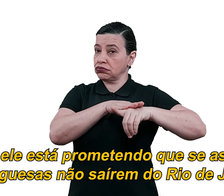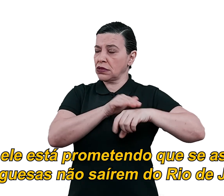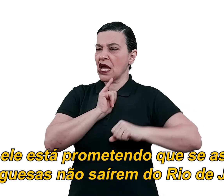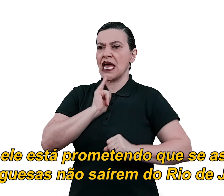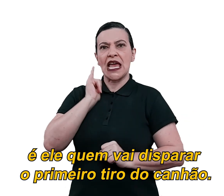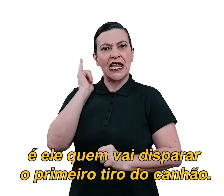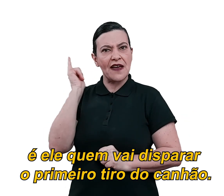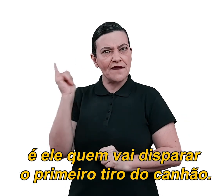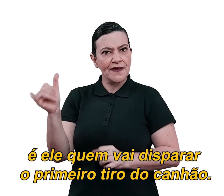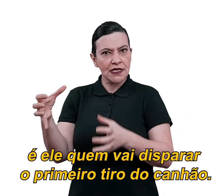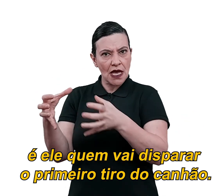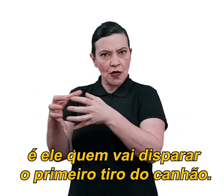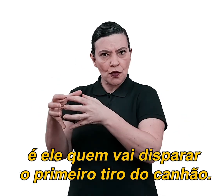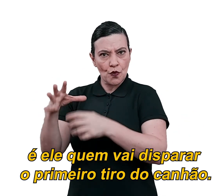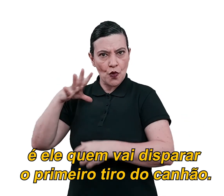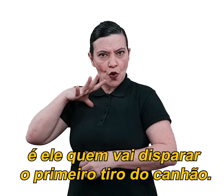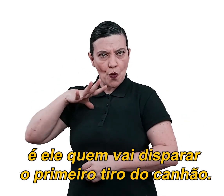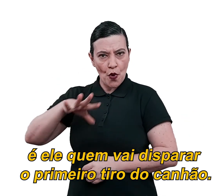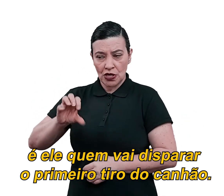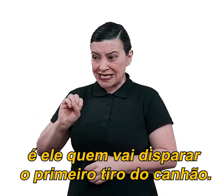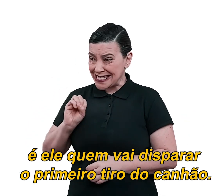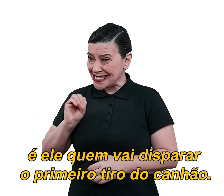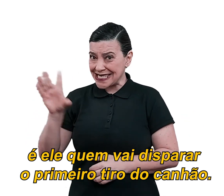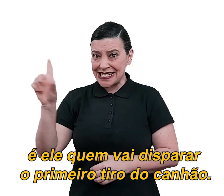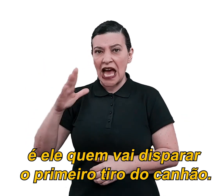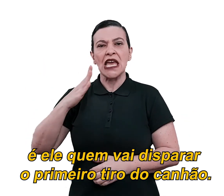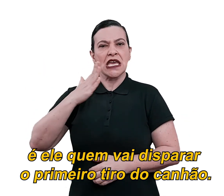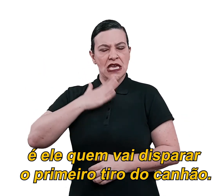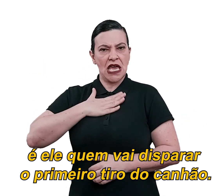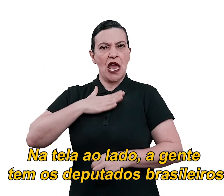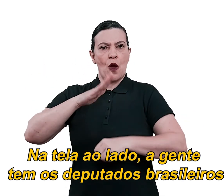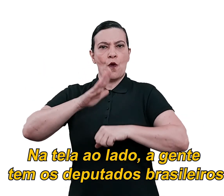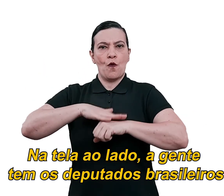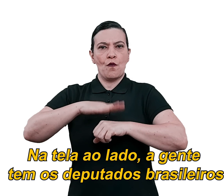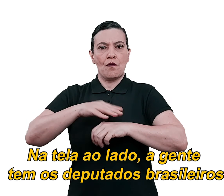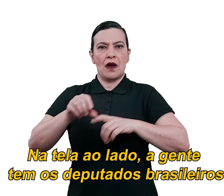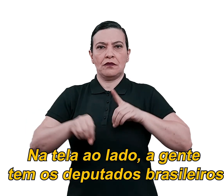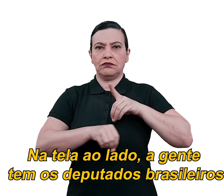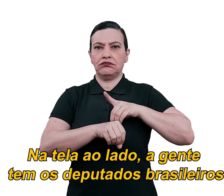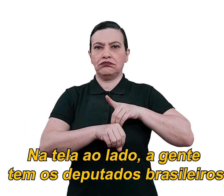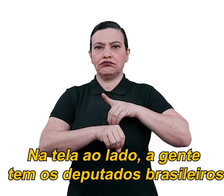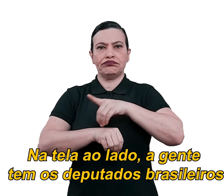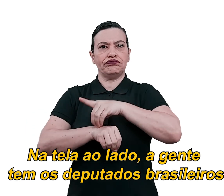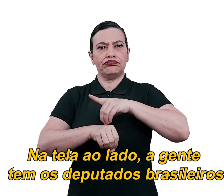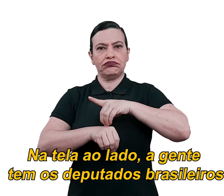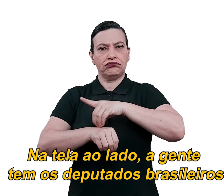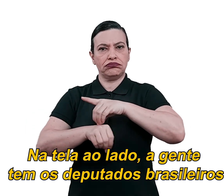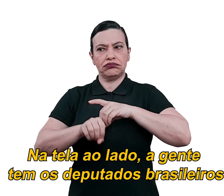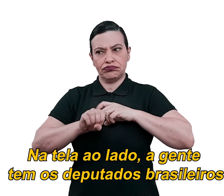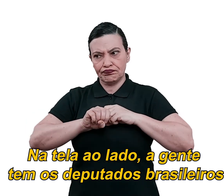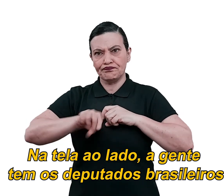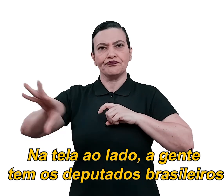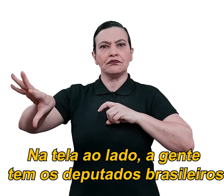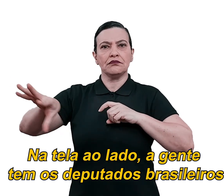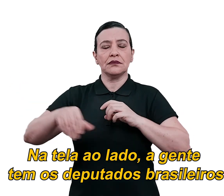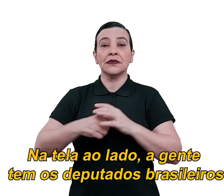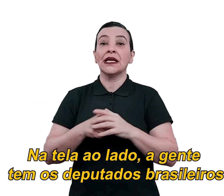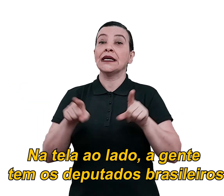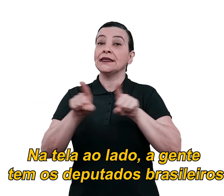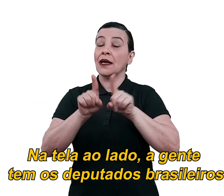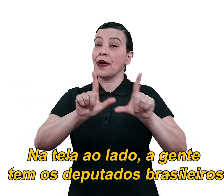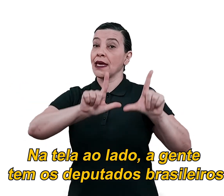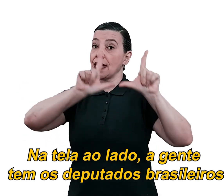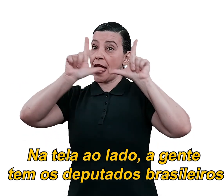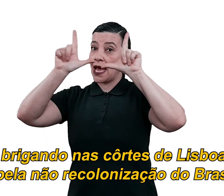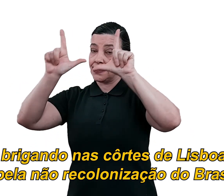do Rio de Janeiro, é ele que vai disparar o primeiro tiro do canhão, né? A tela ao lado a gente tem os